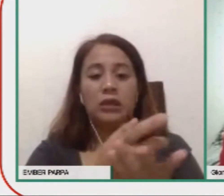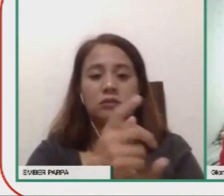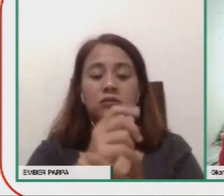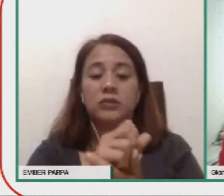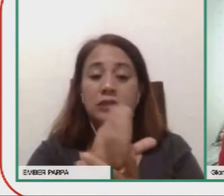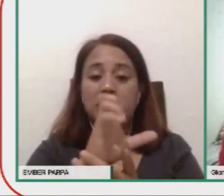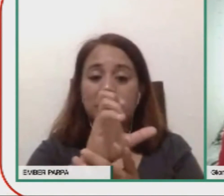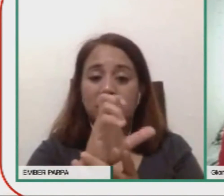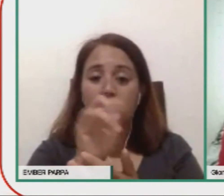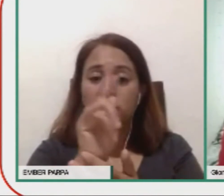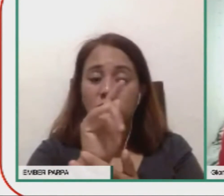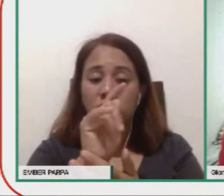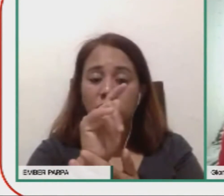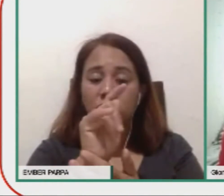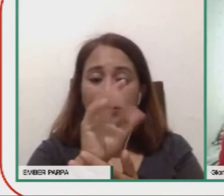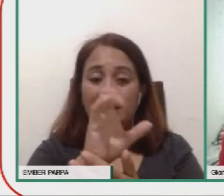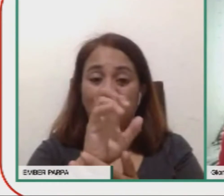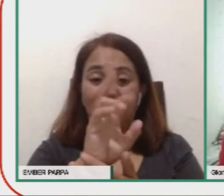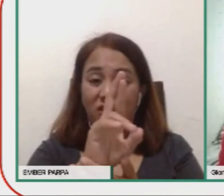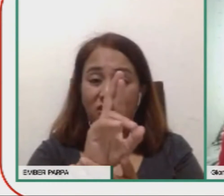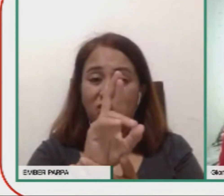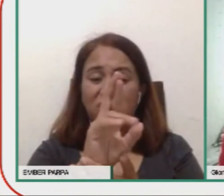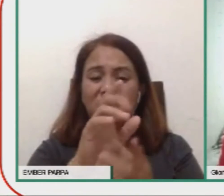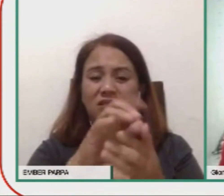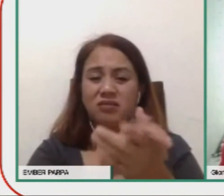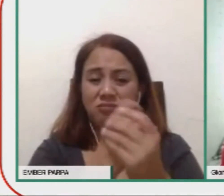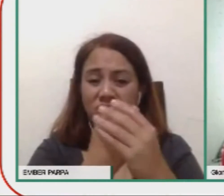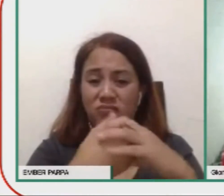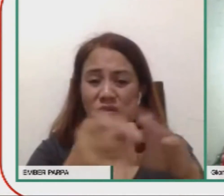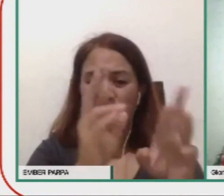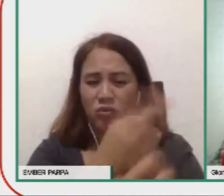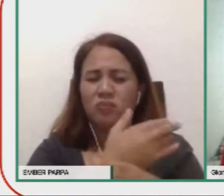washroom. Na-encounter ko to at marami akong